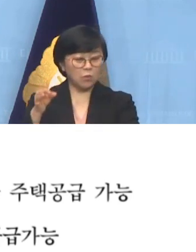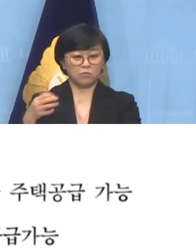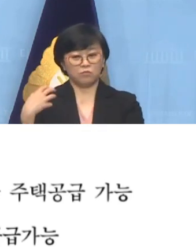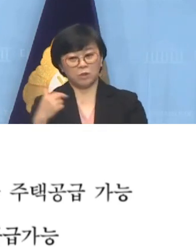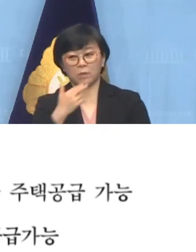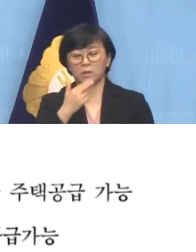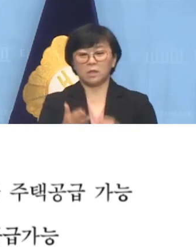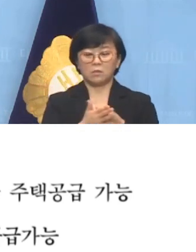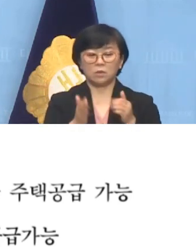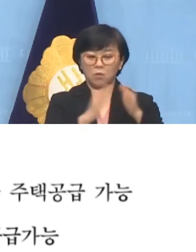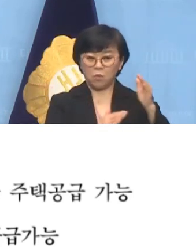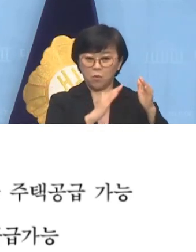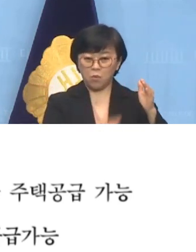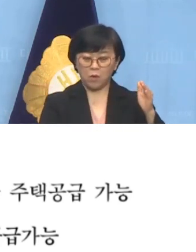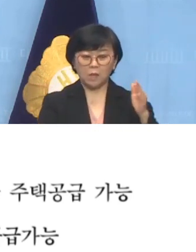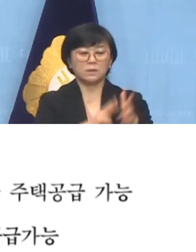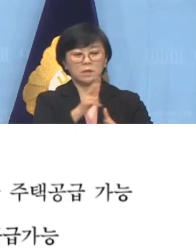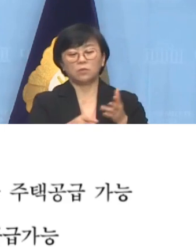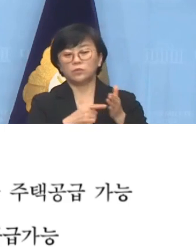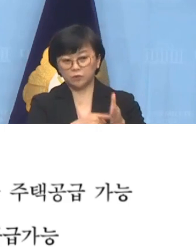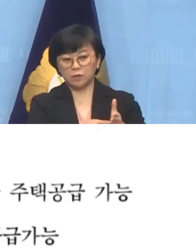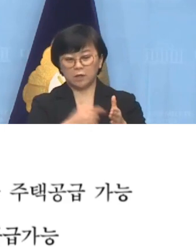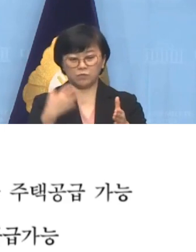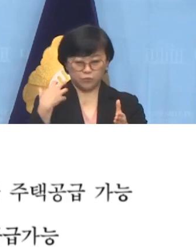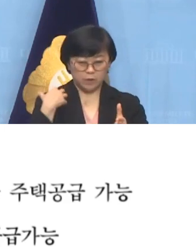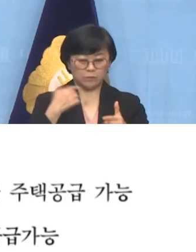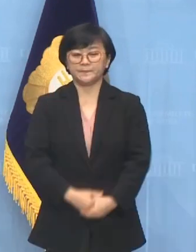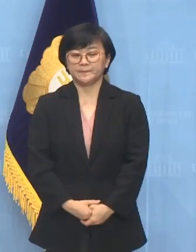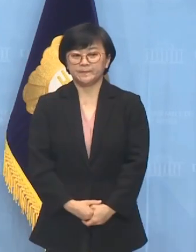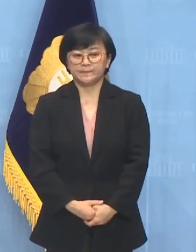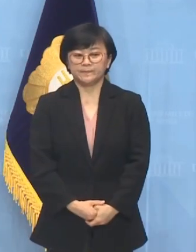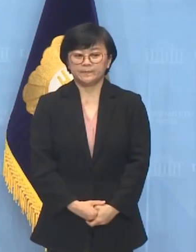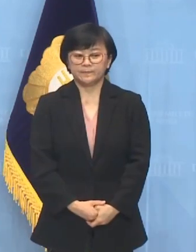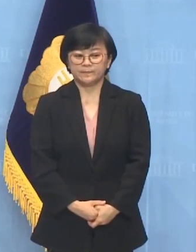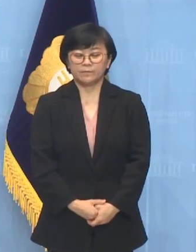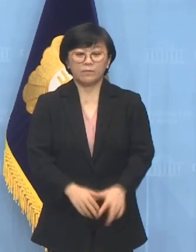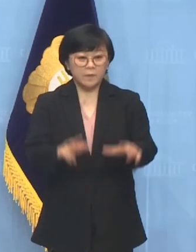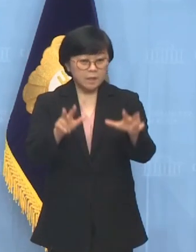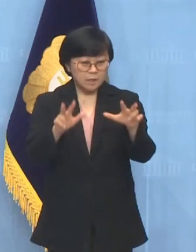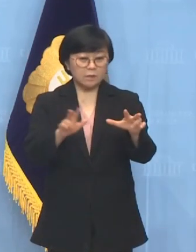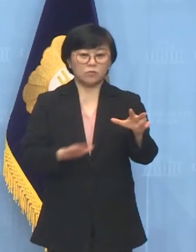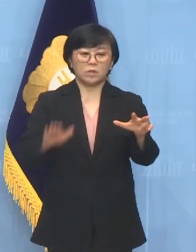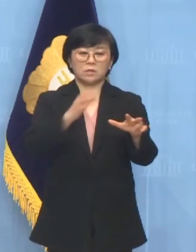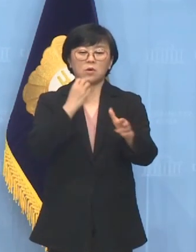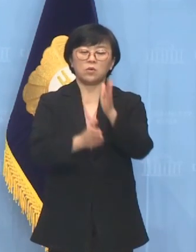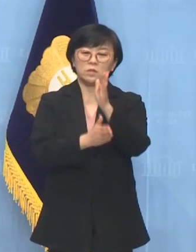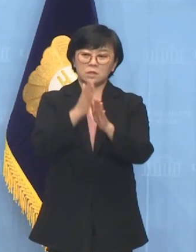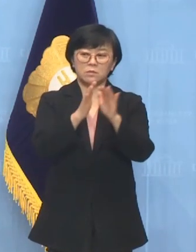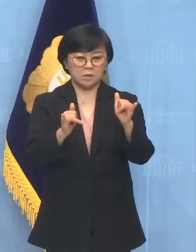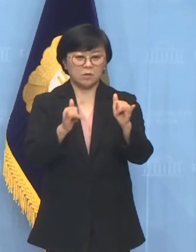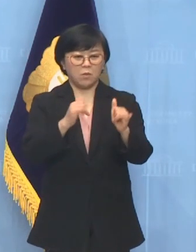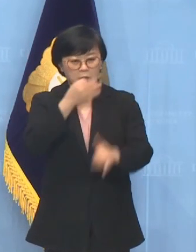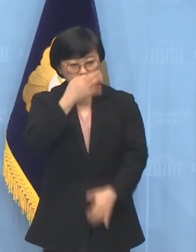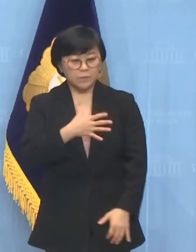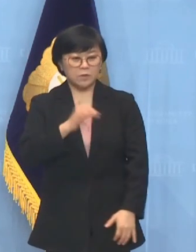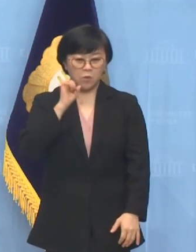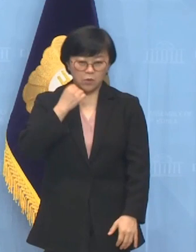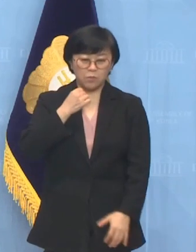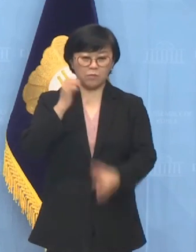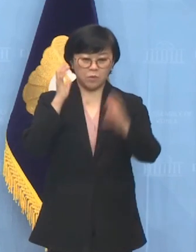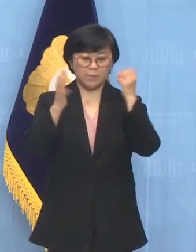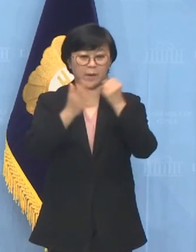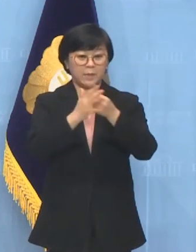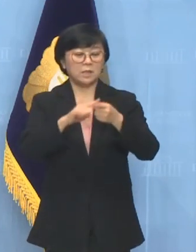부담이 없기 때문에 공공의 사업 추진에 부담이 적습니다. 이것이 아마 지금 현재 우리 서울시민들이 겪고 있는 주택난,